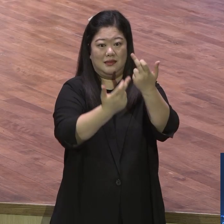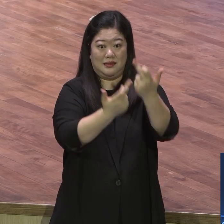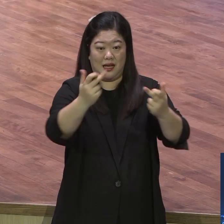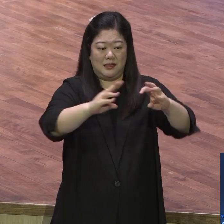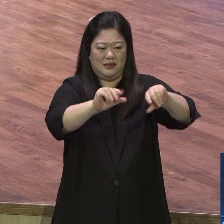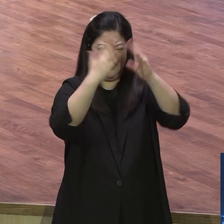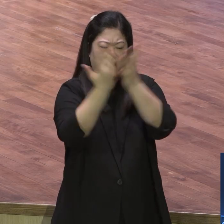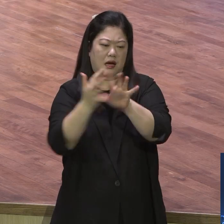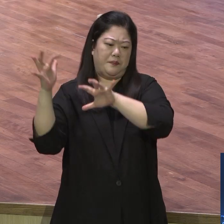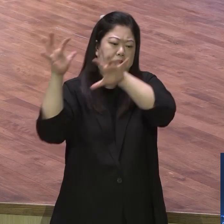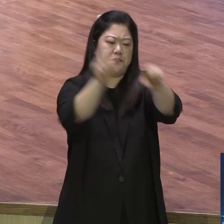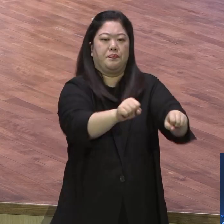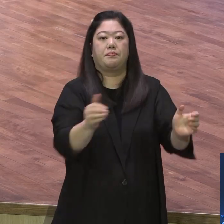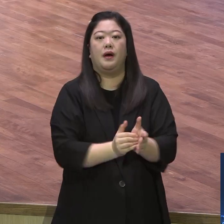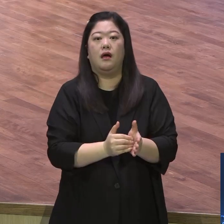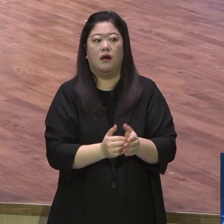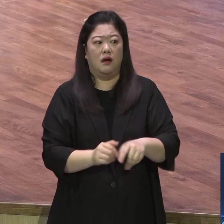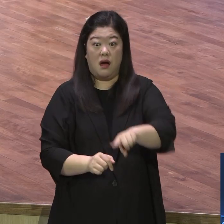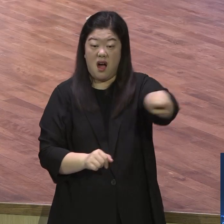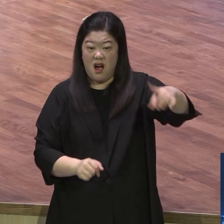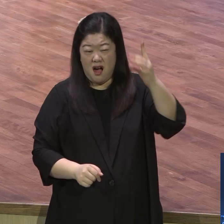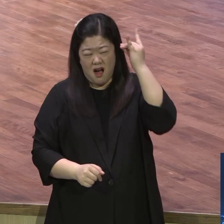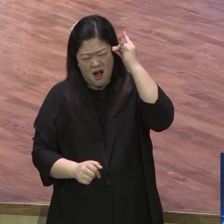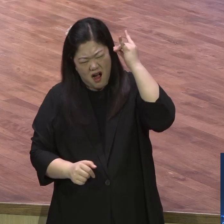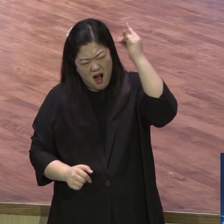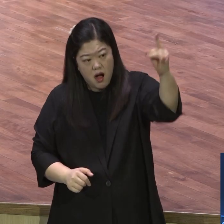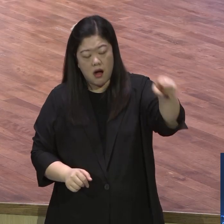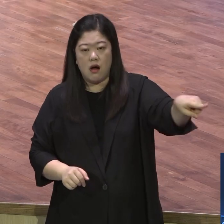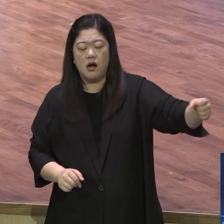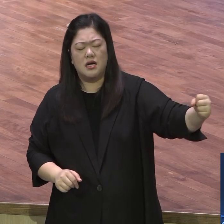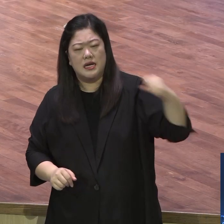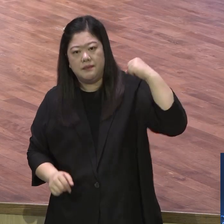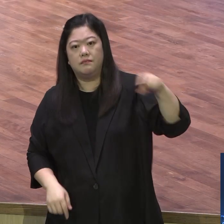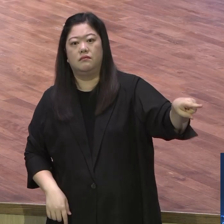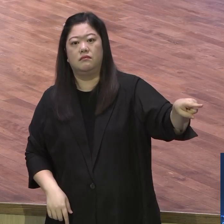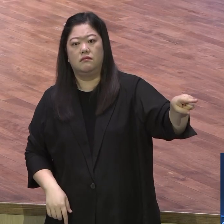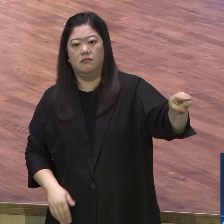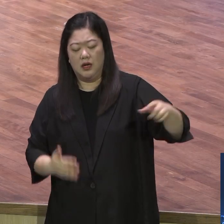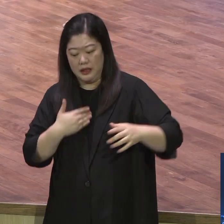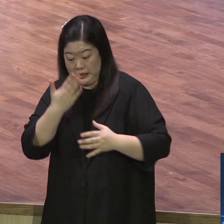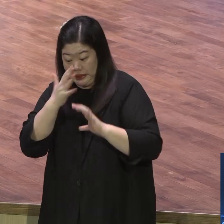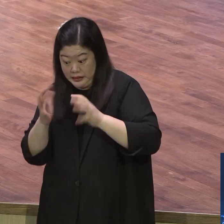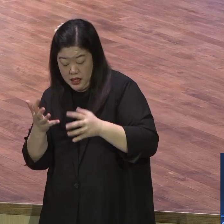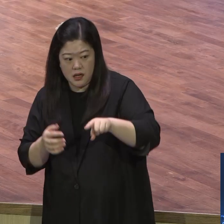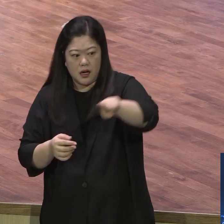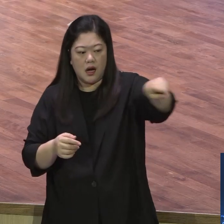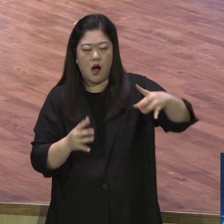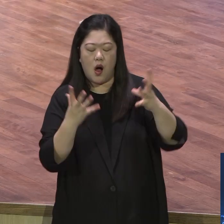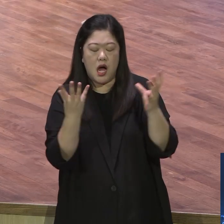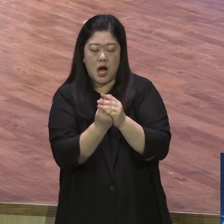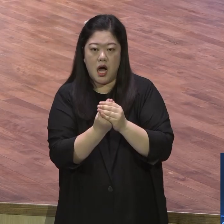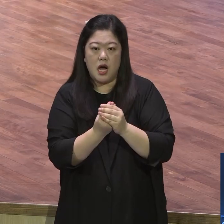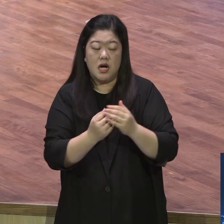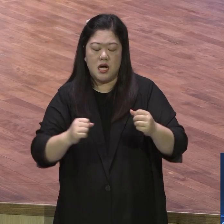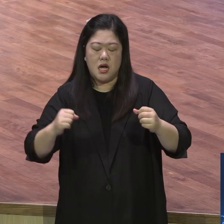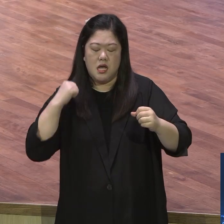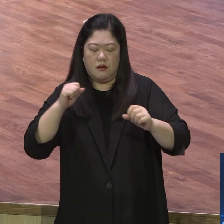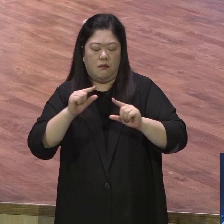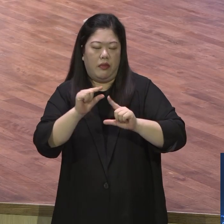어마어마한 건들이 있는 그곳 도저히 인간의 프로테제를 볼 때는 1%도 가능성이 없는 그 현장